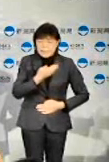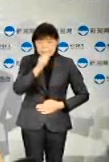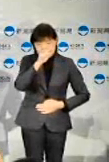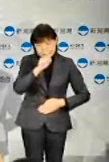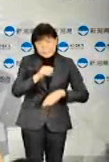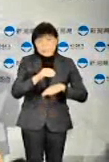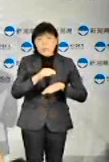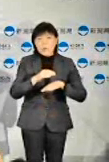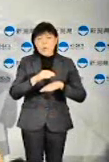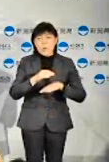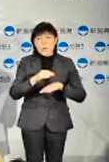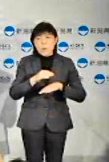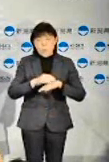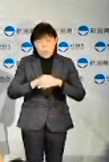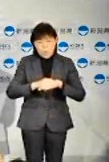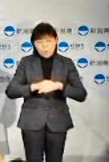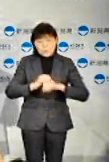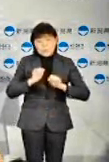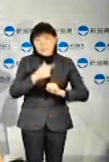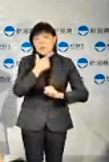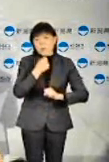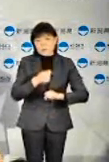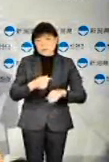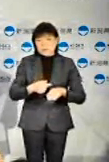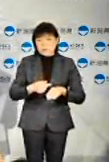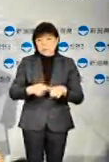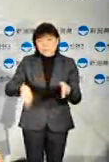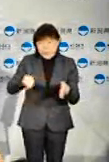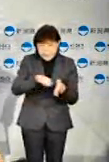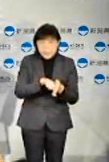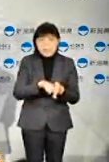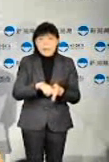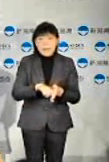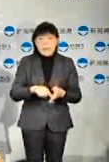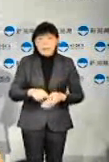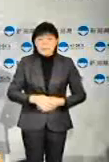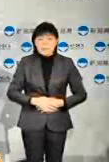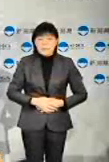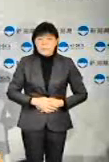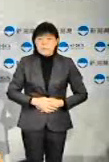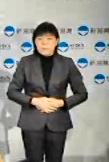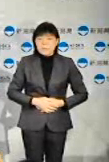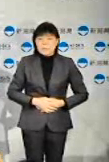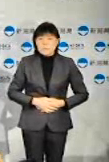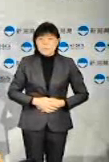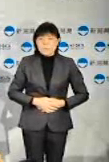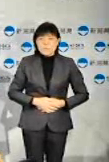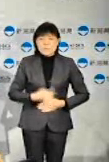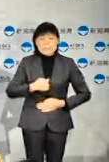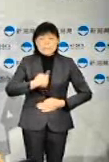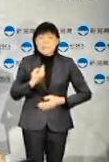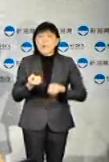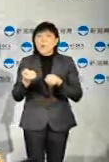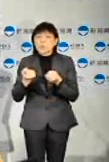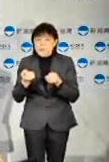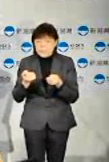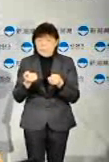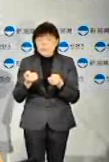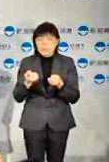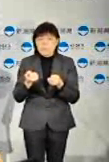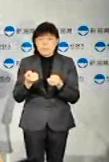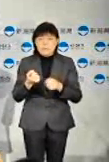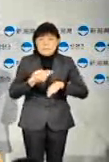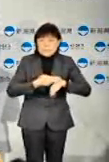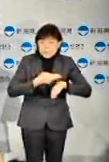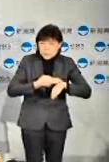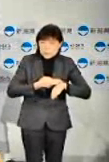思います。そこに加えて、まあ、ちょっと余談ですけど、ご質問にない話ですが、自動運転とかですね、まさに